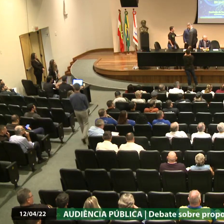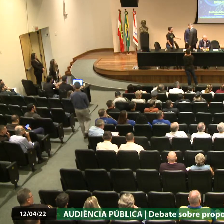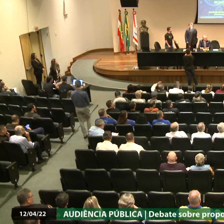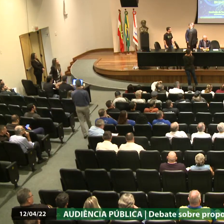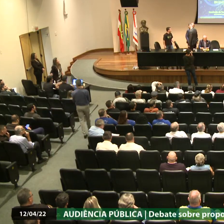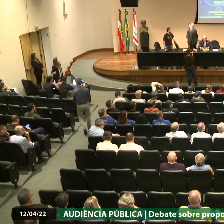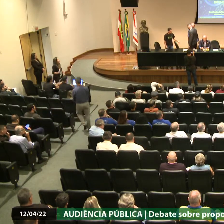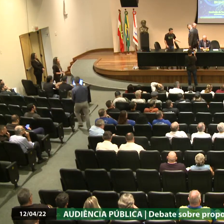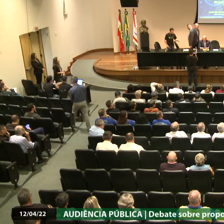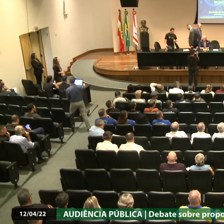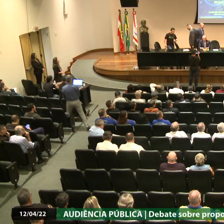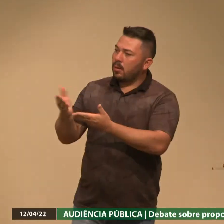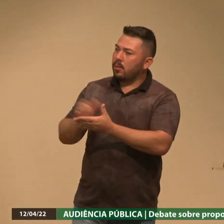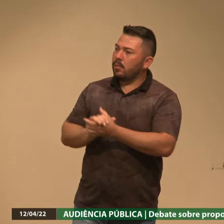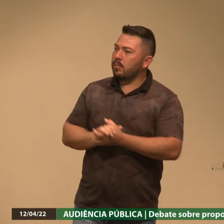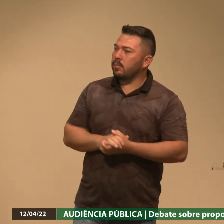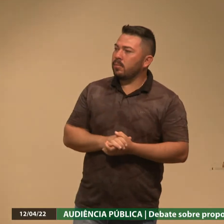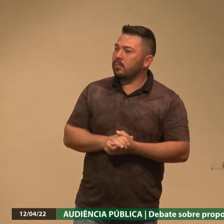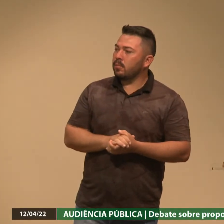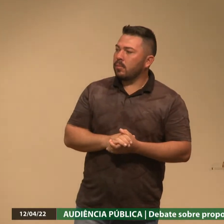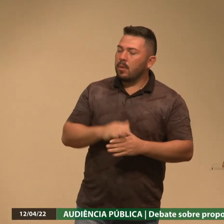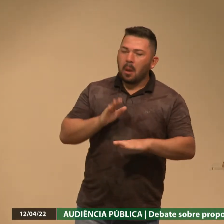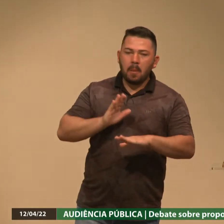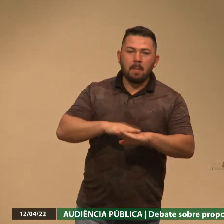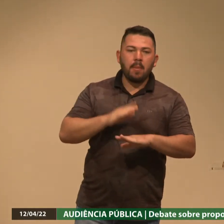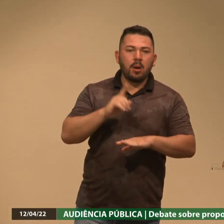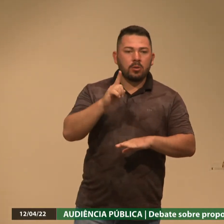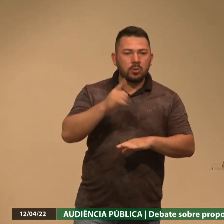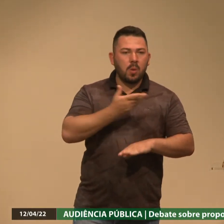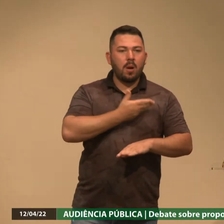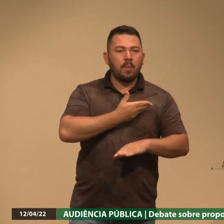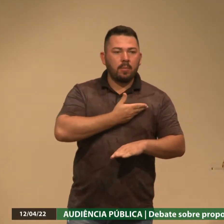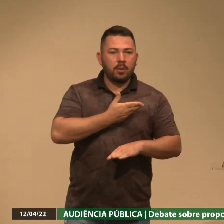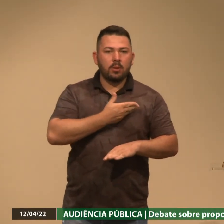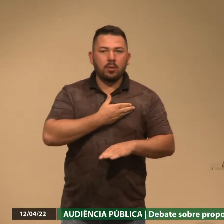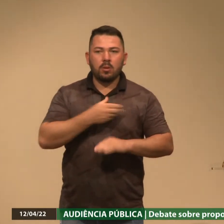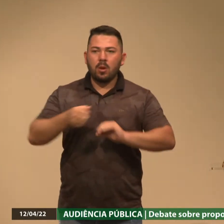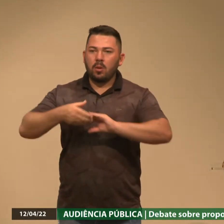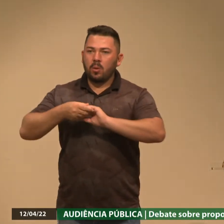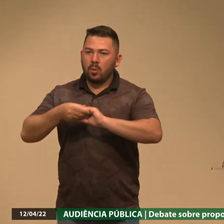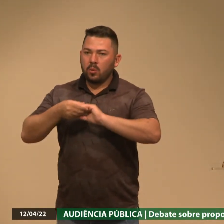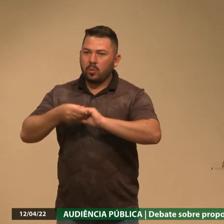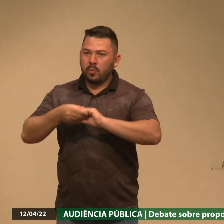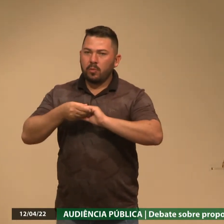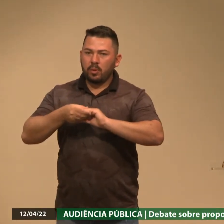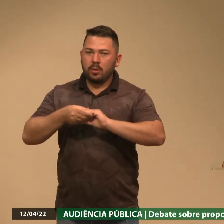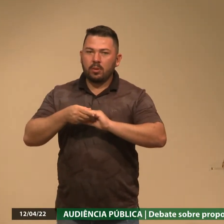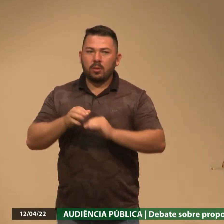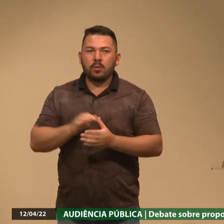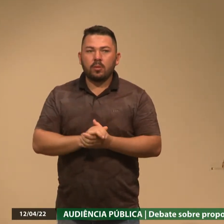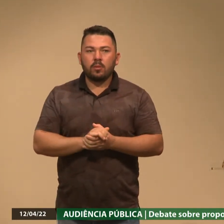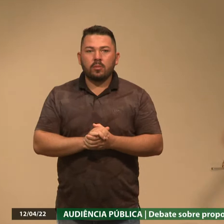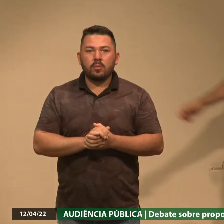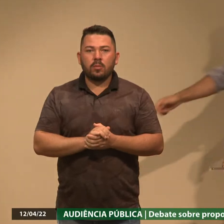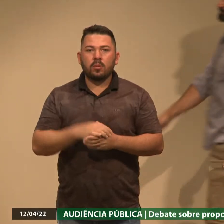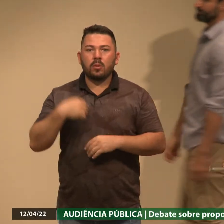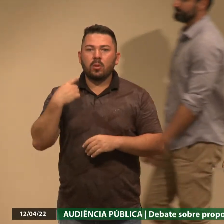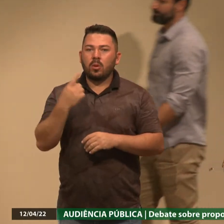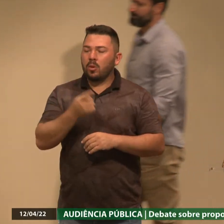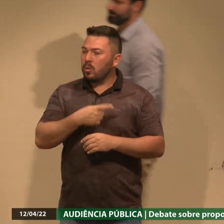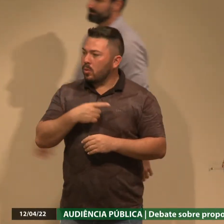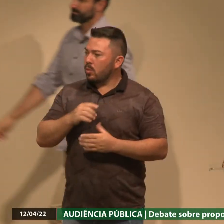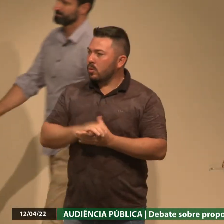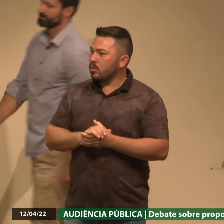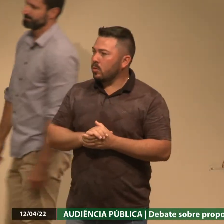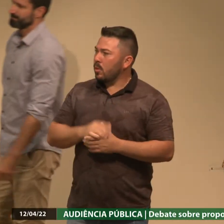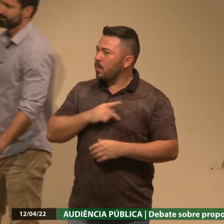agora é a mais um nosso grande amigo ali que tá cumprimentando agora o senador Jorginho Mello ali nosso vice-presidente